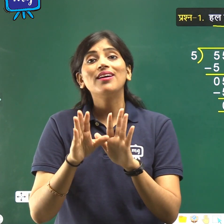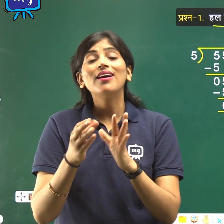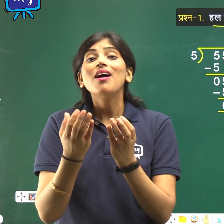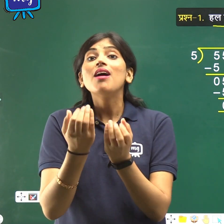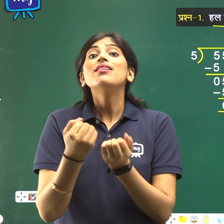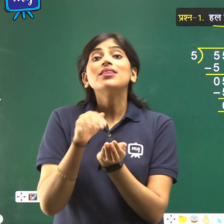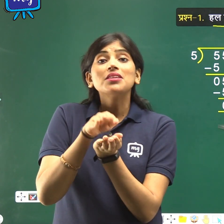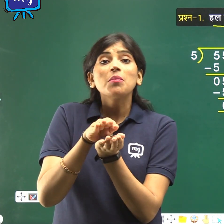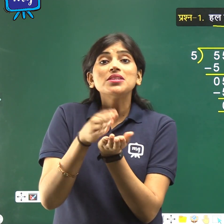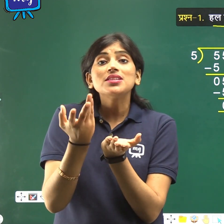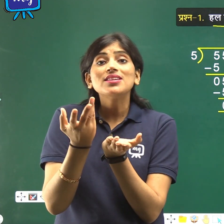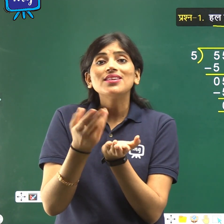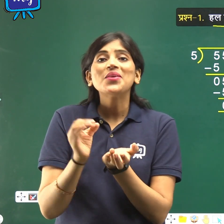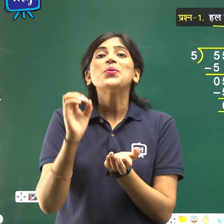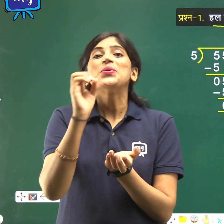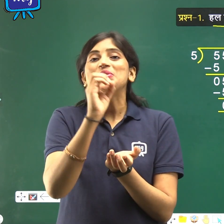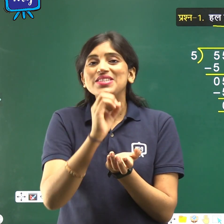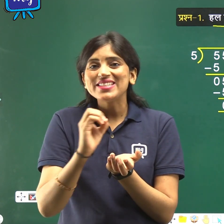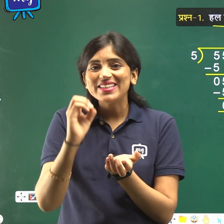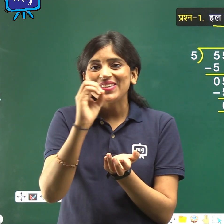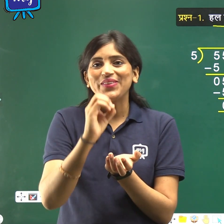कितने बचे? 0।